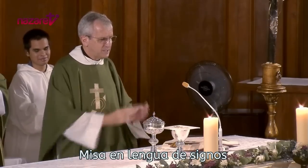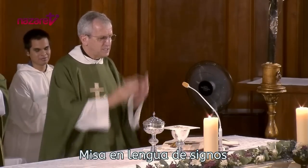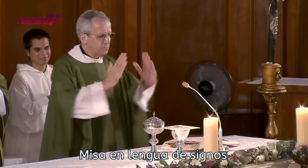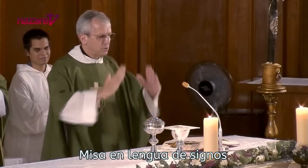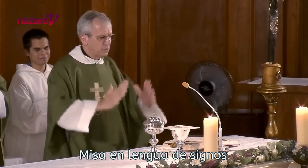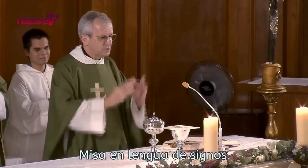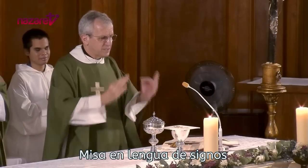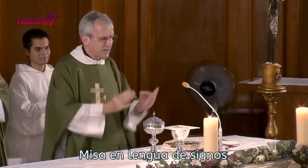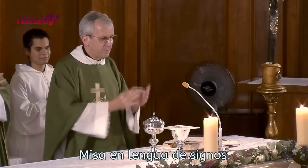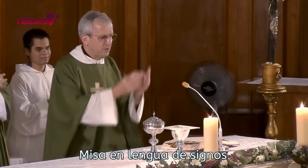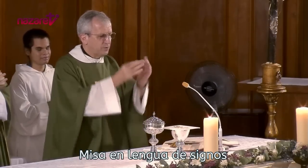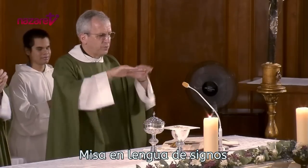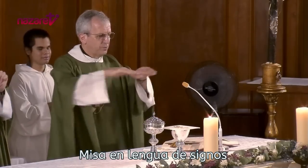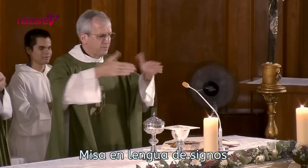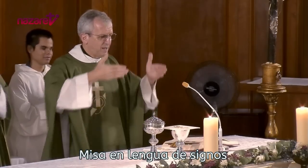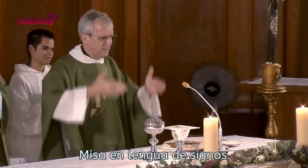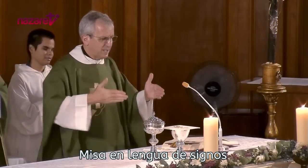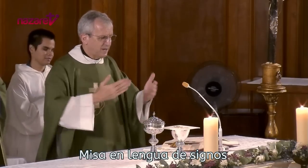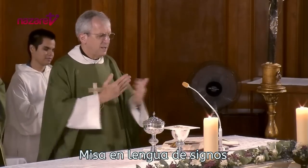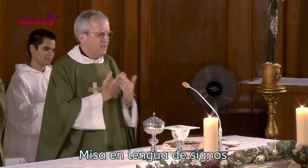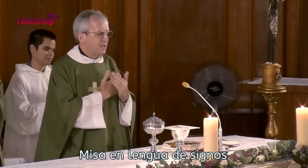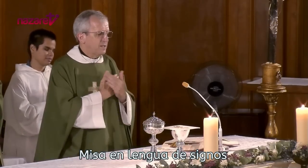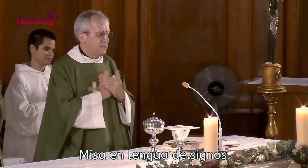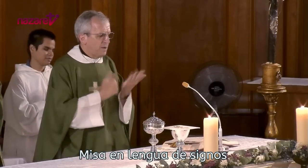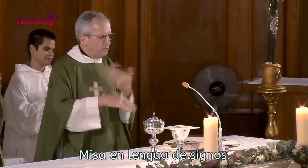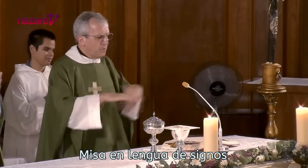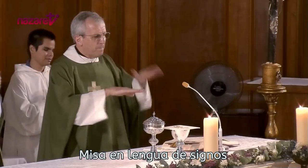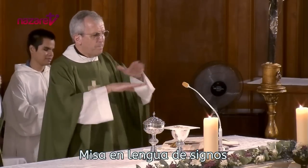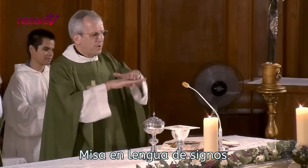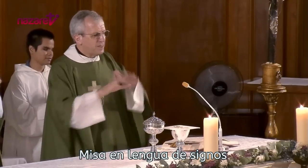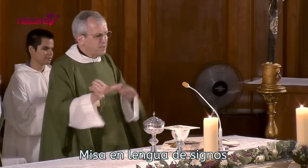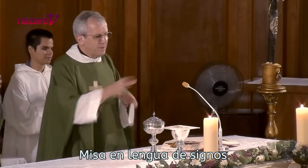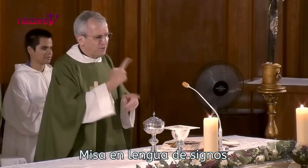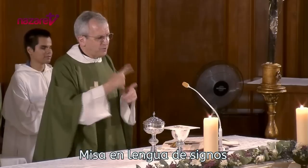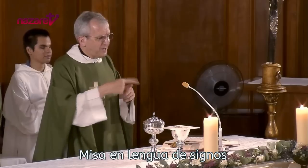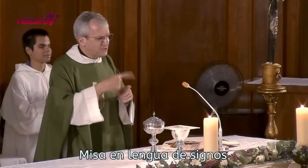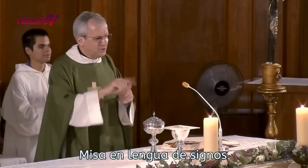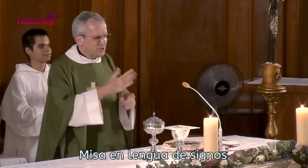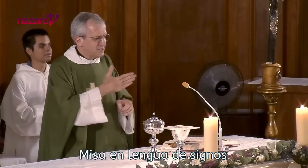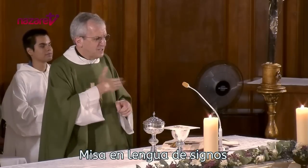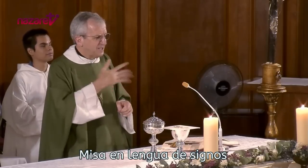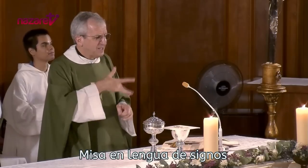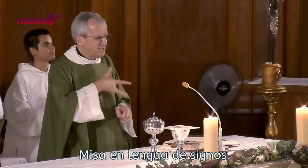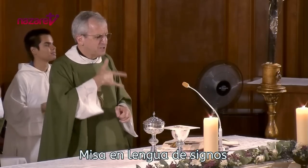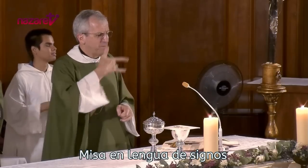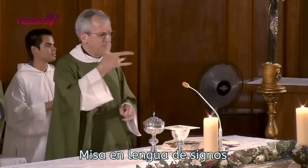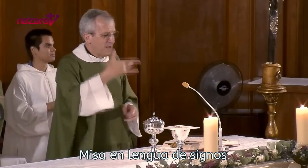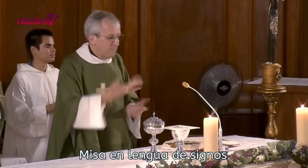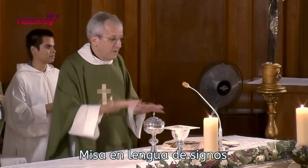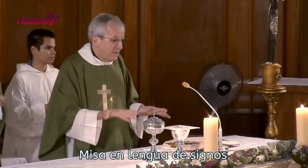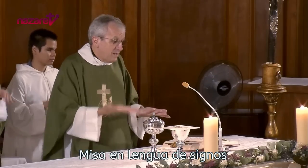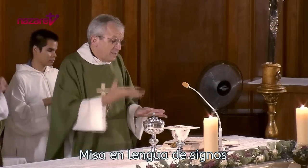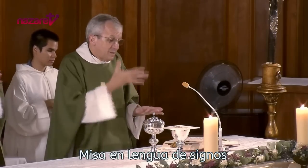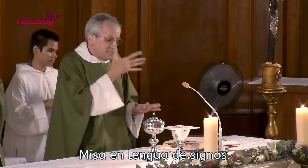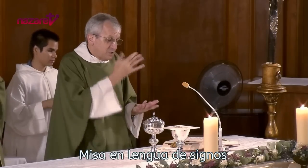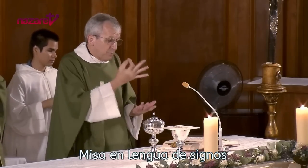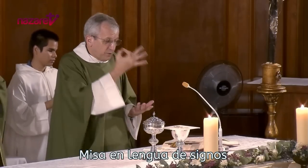Santísimo Sacramento del altar. Te amo por encima de todas las cosas y te deseo en mi alma. Si no puedo